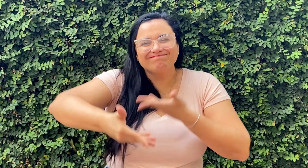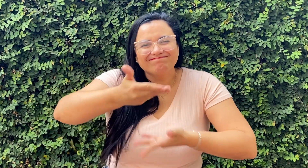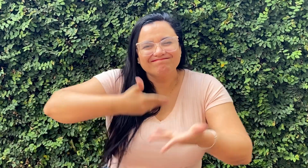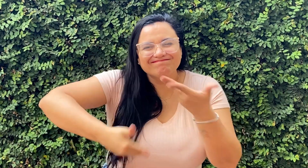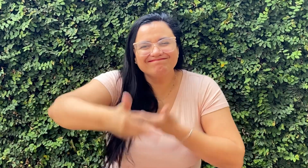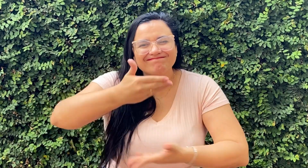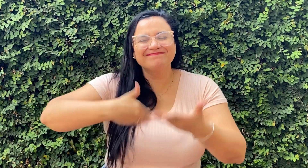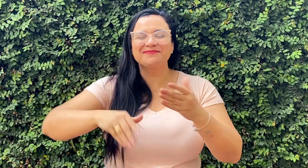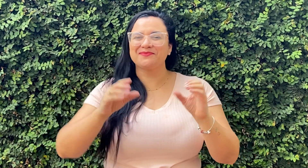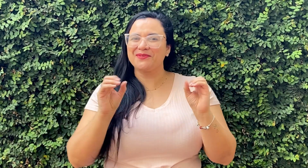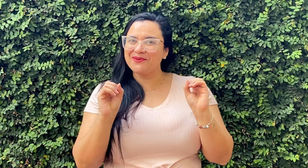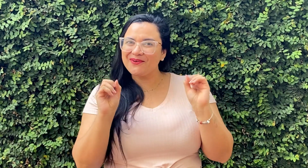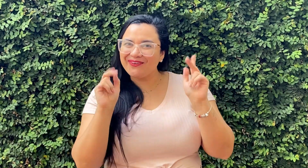você, ok?